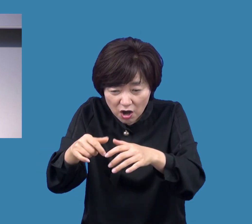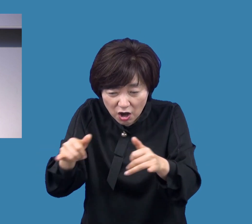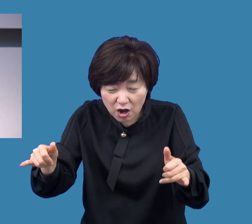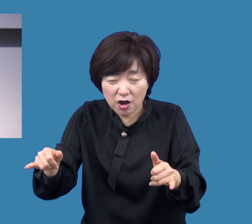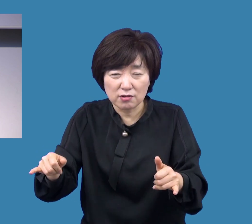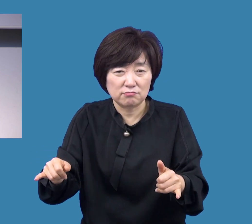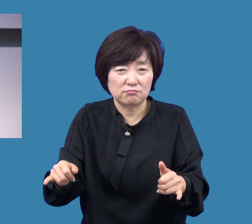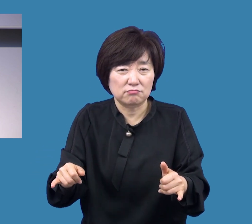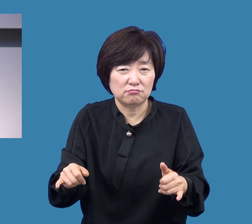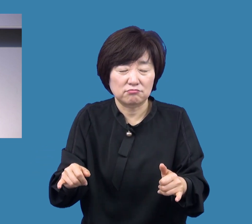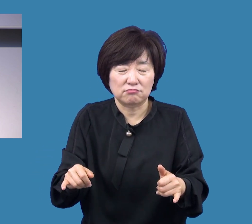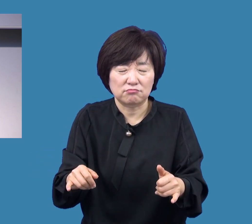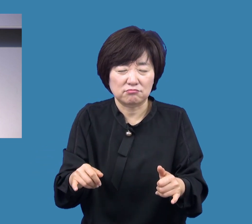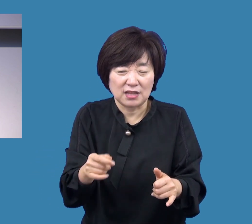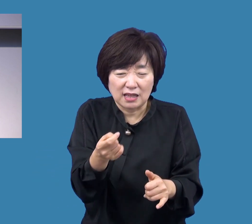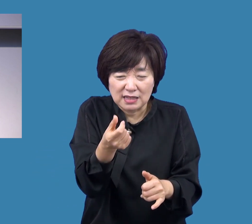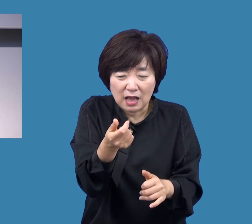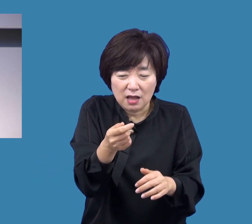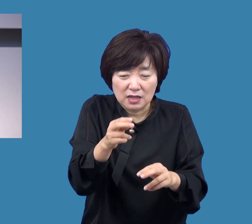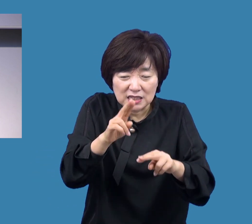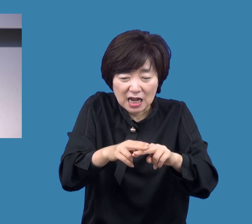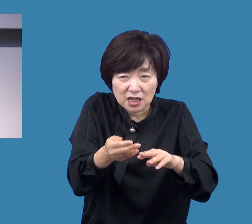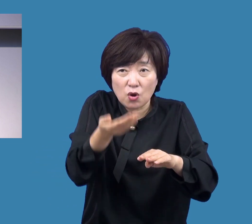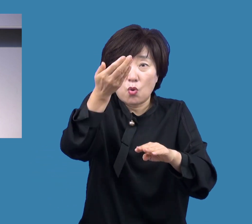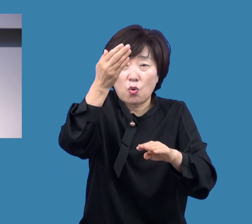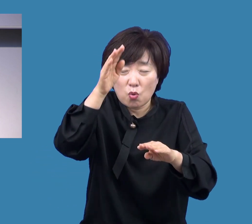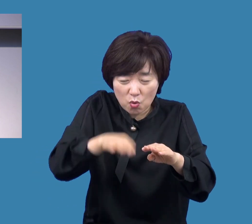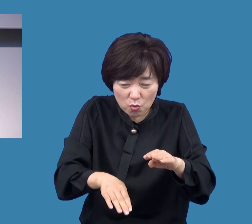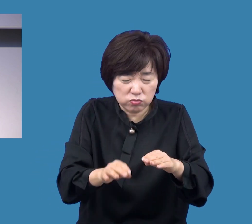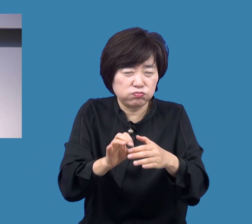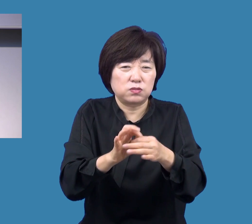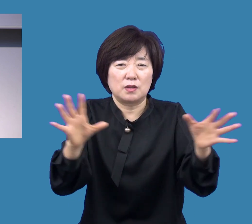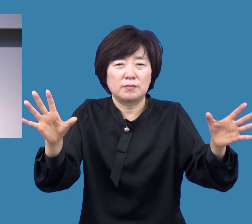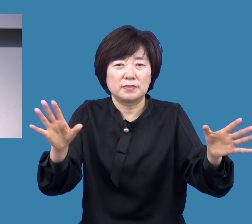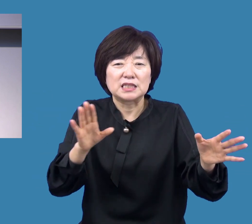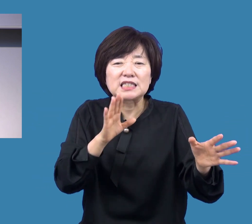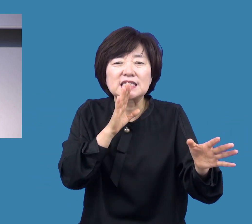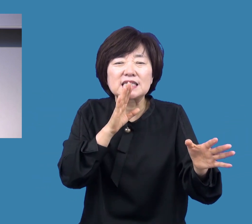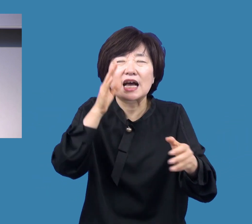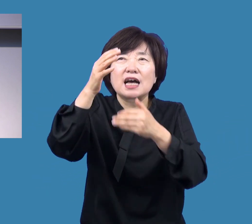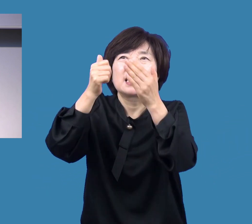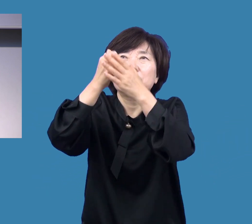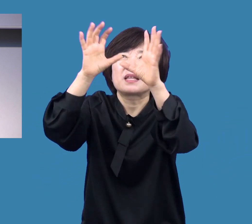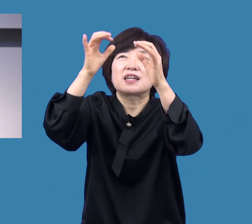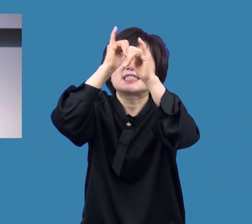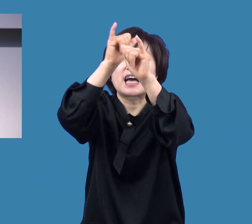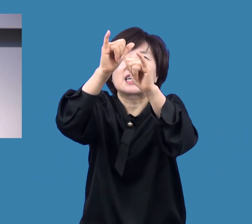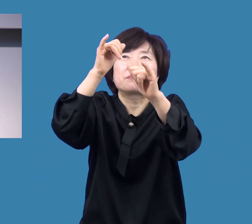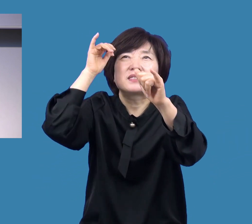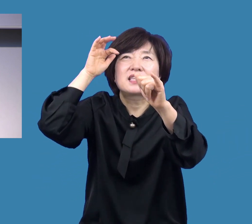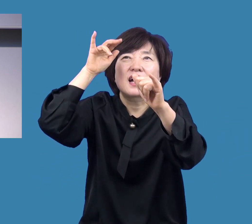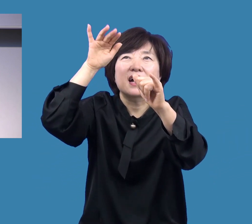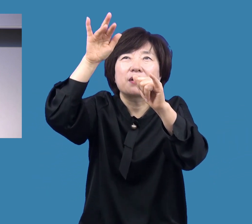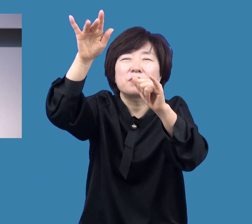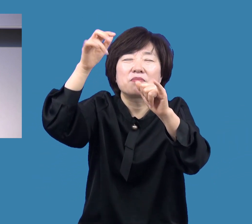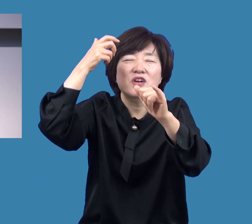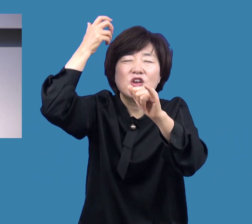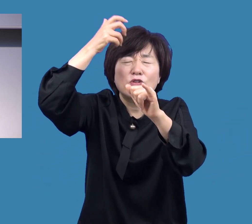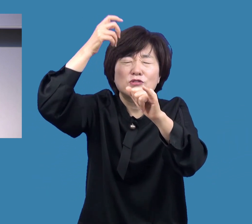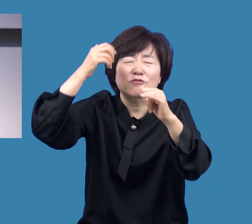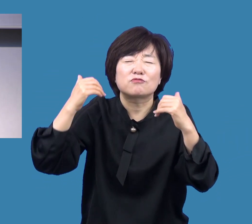관계없이 여러분이 정말 하나님 안에서 상급을 사모하신다면 영적으로 성숙한 사람들이